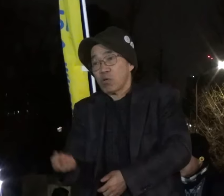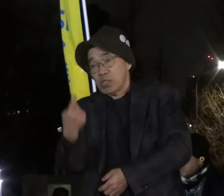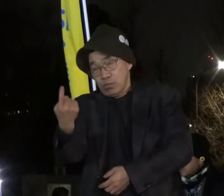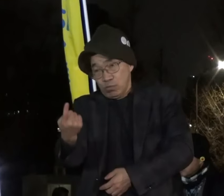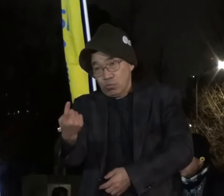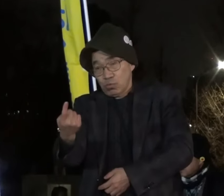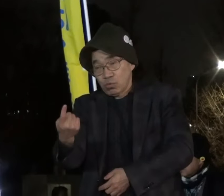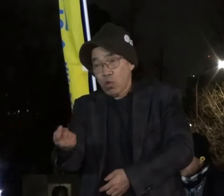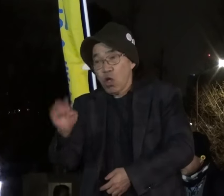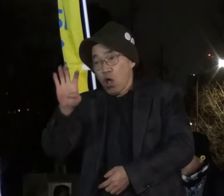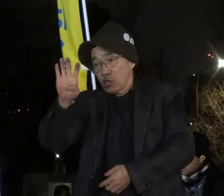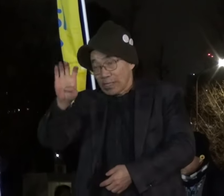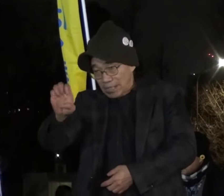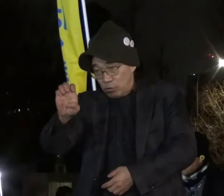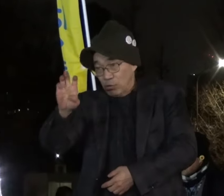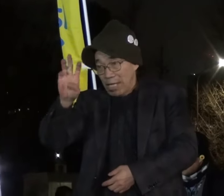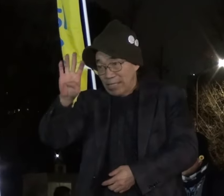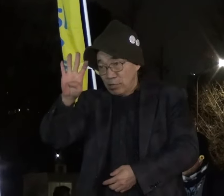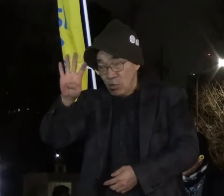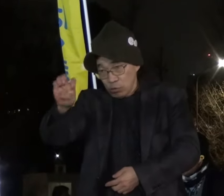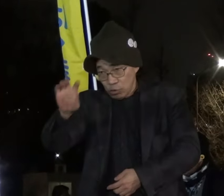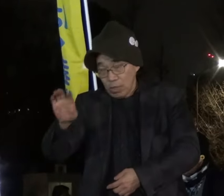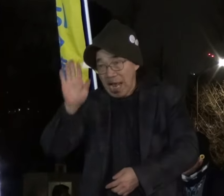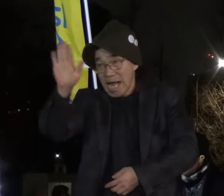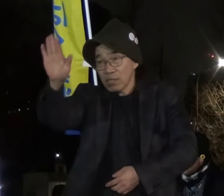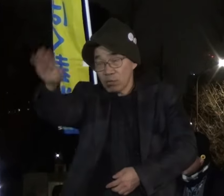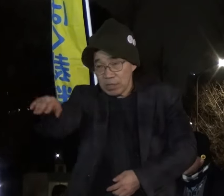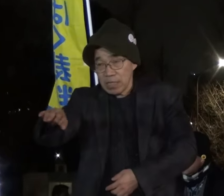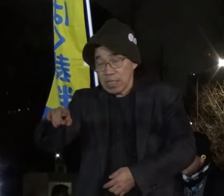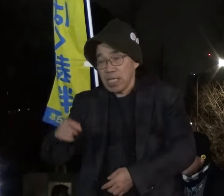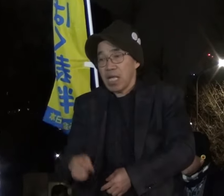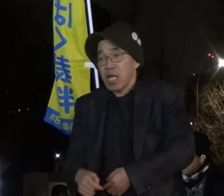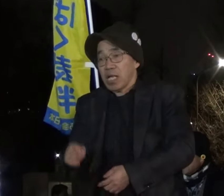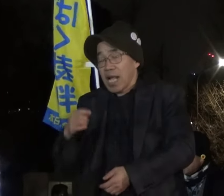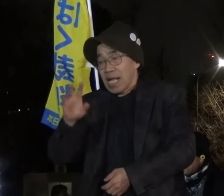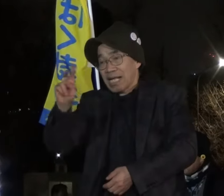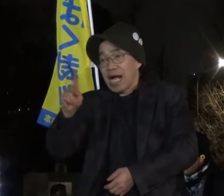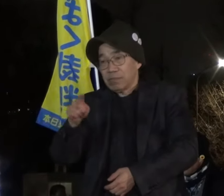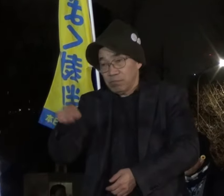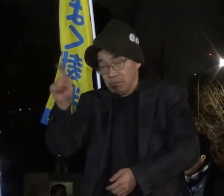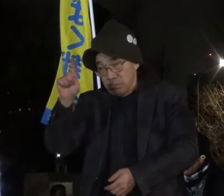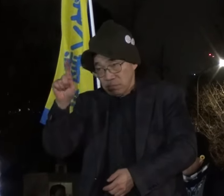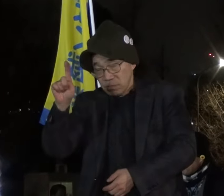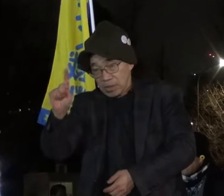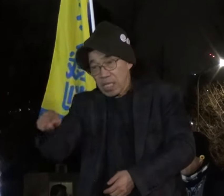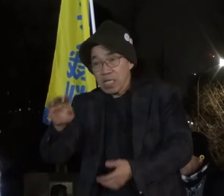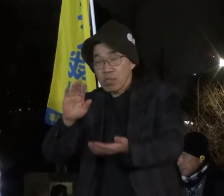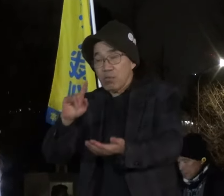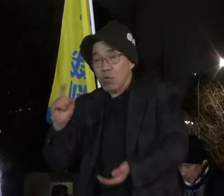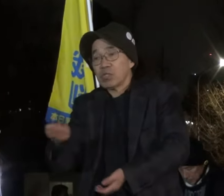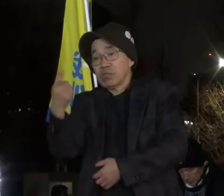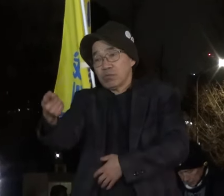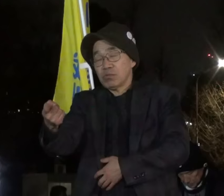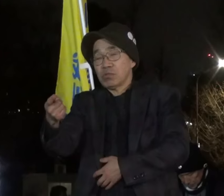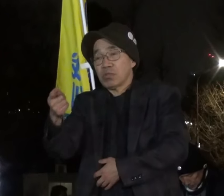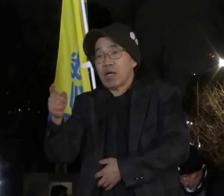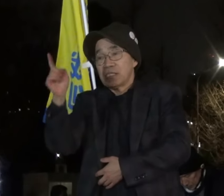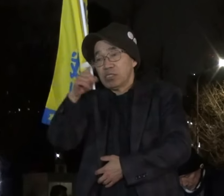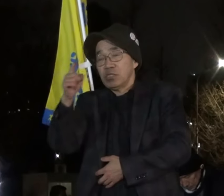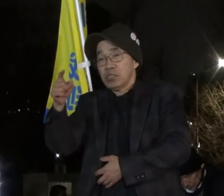つがんが発症するか分かんないし白血病になるかもしれないっていうそういう本当に人類の最悪の、